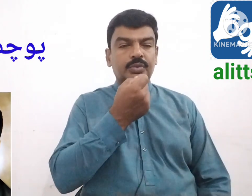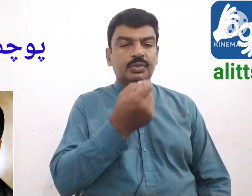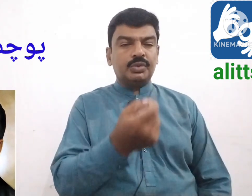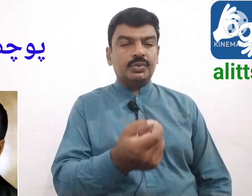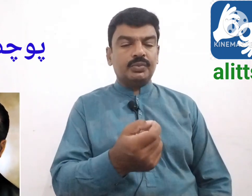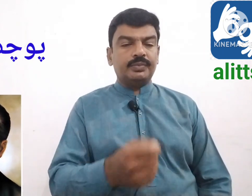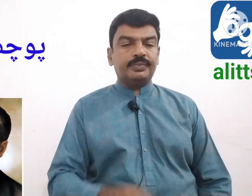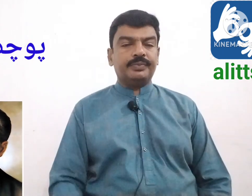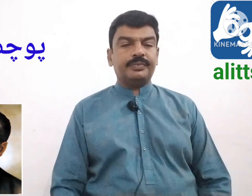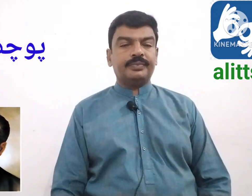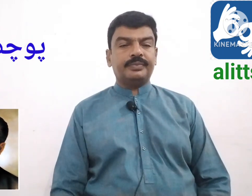पूछूं,